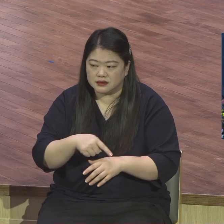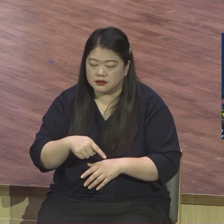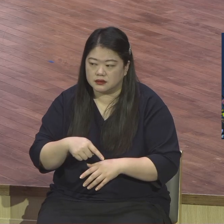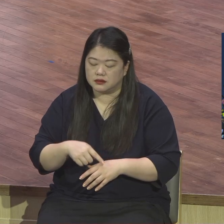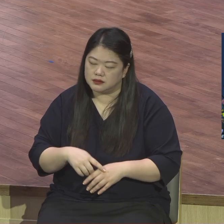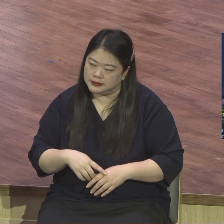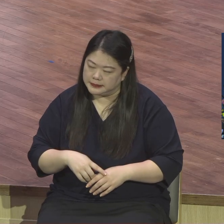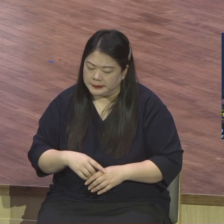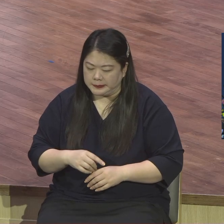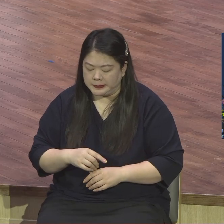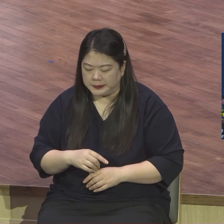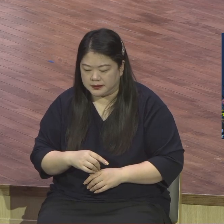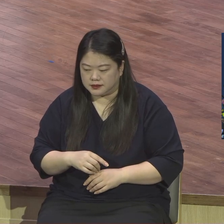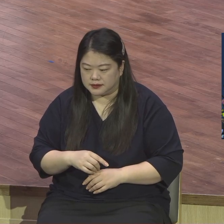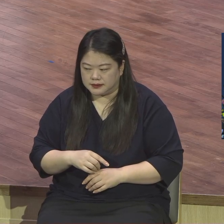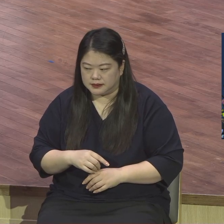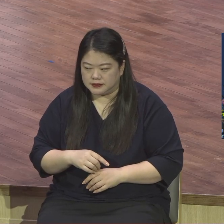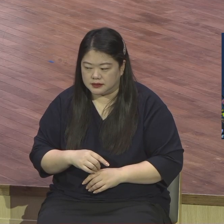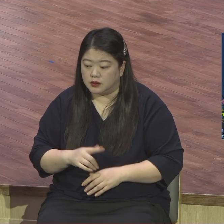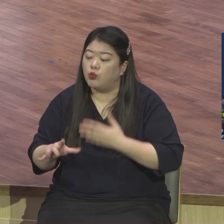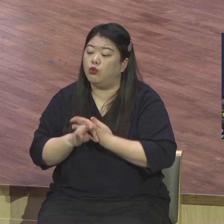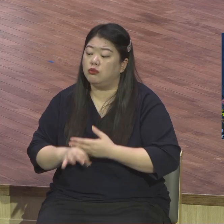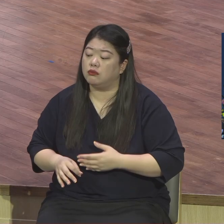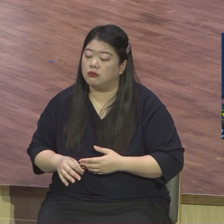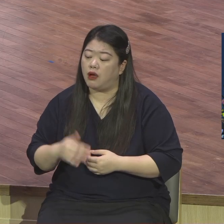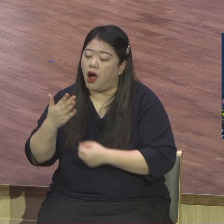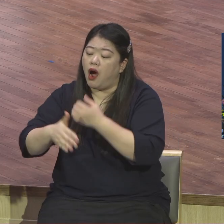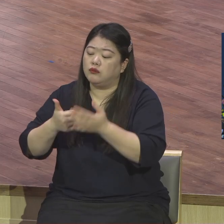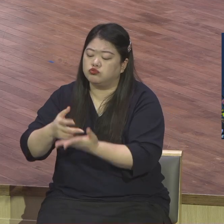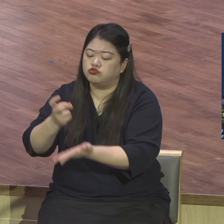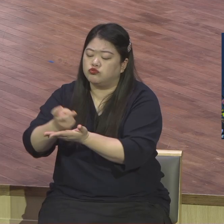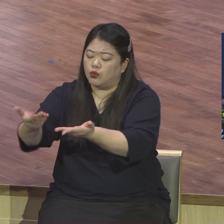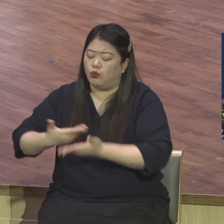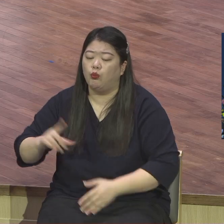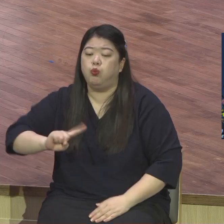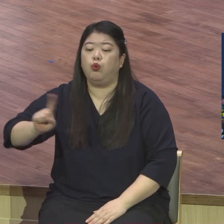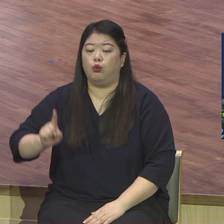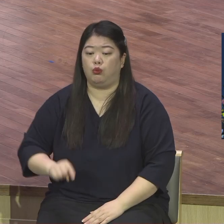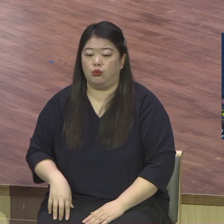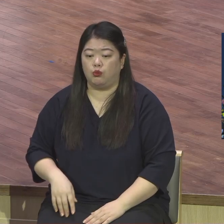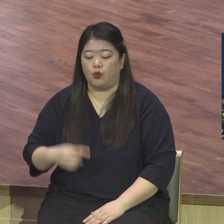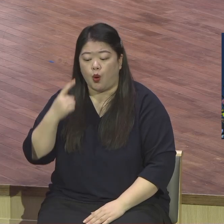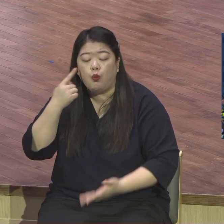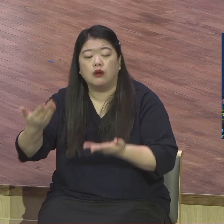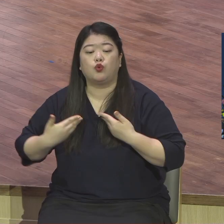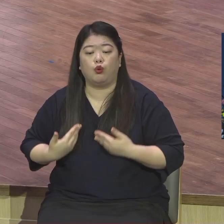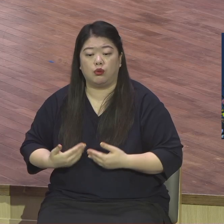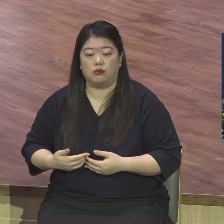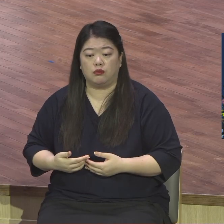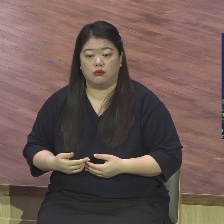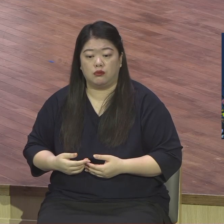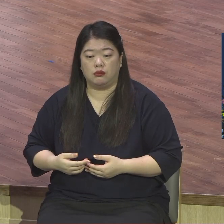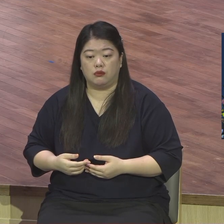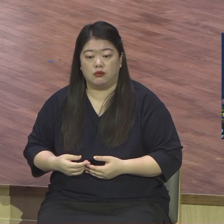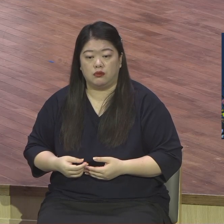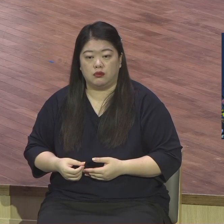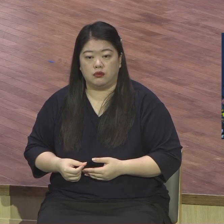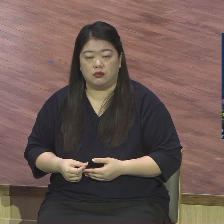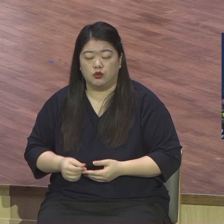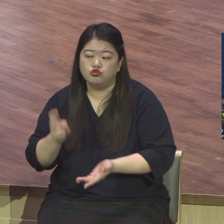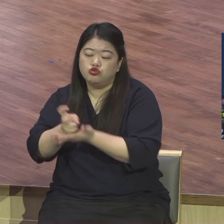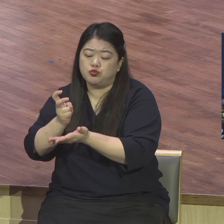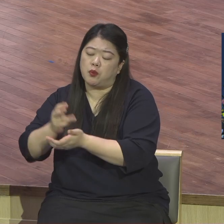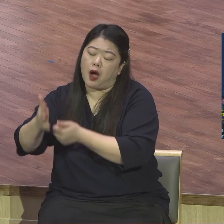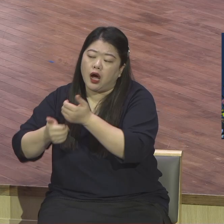왜 하나님께서 율법을 주셨느냐? 율법 주신 분도 하나님이시지 않느냐? 이